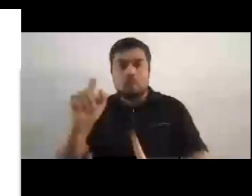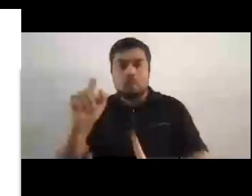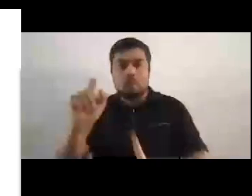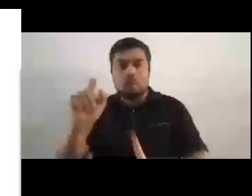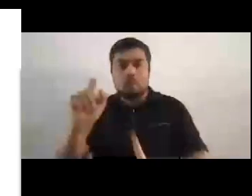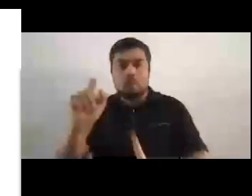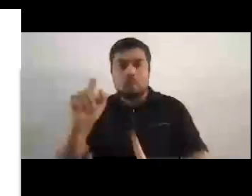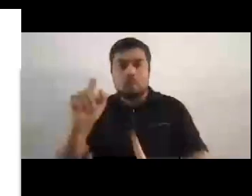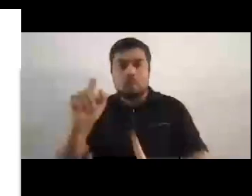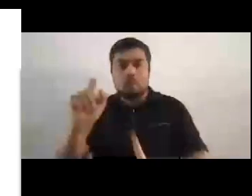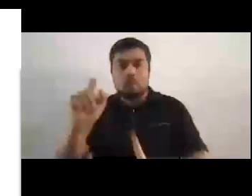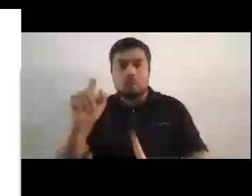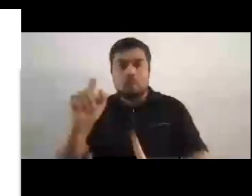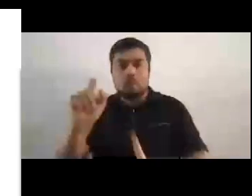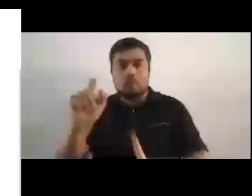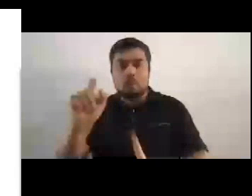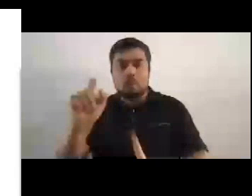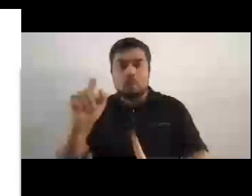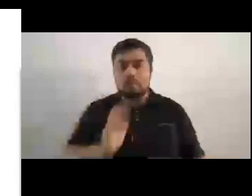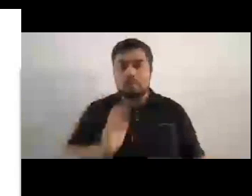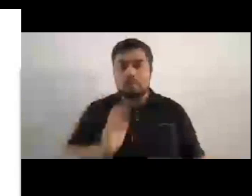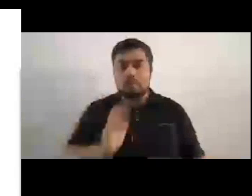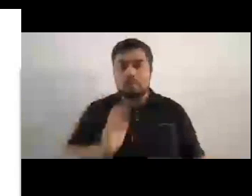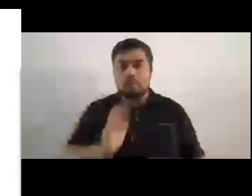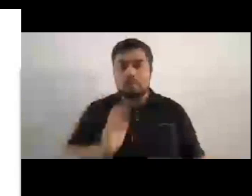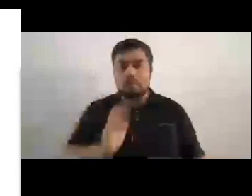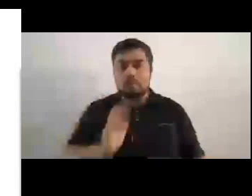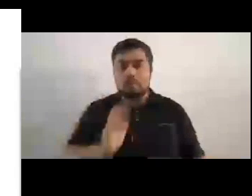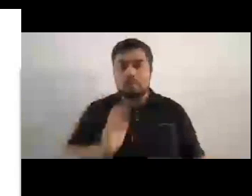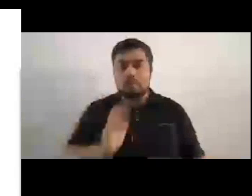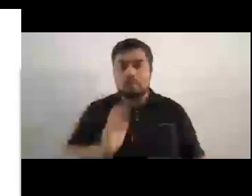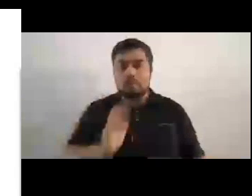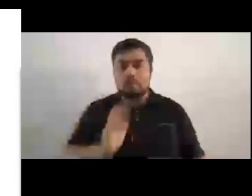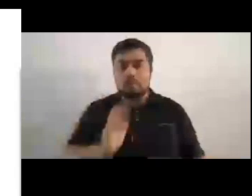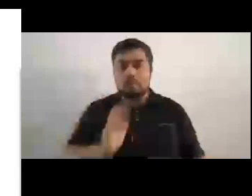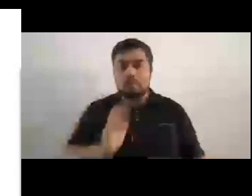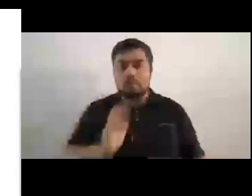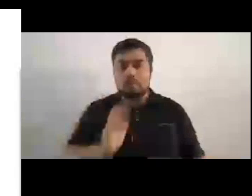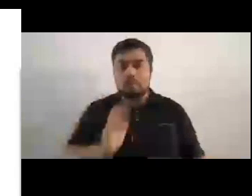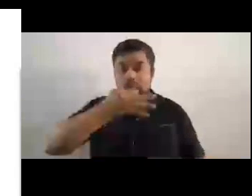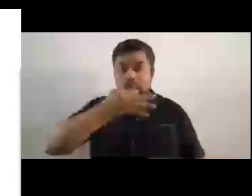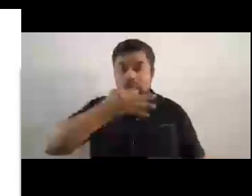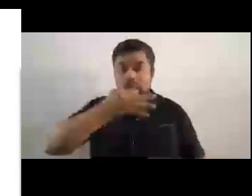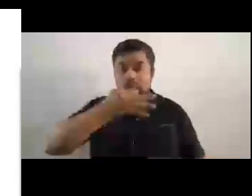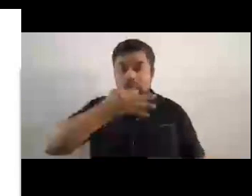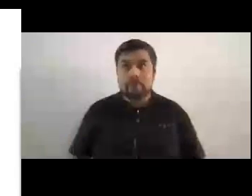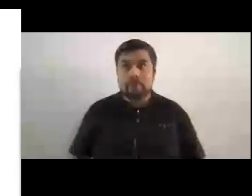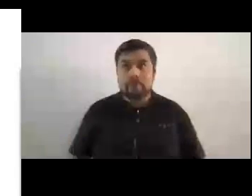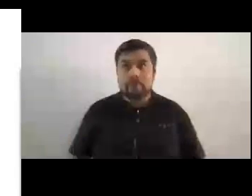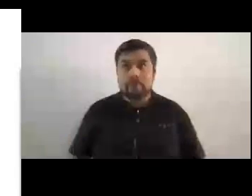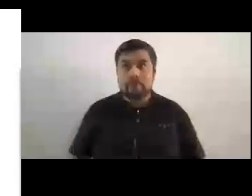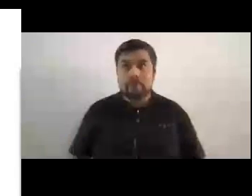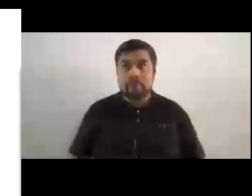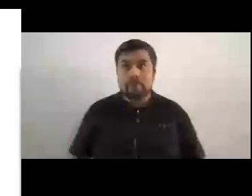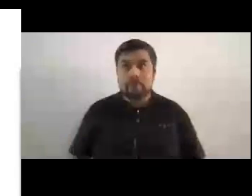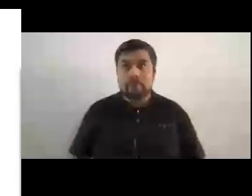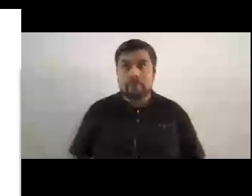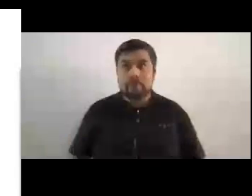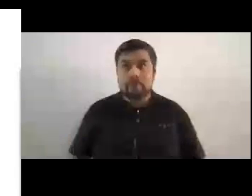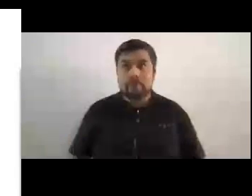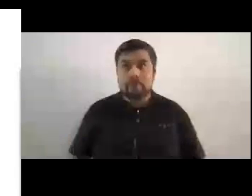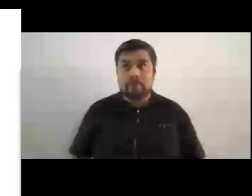rol. Como ya lo han dicho anteriormente, ¿cierto? Es necesario tener estas características